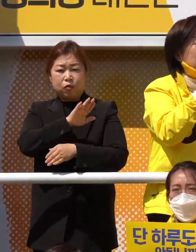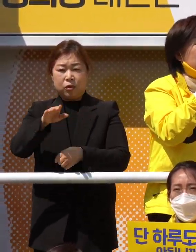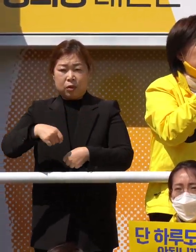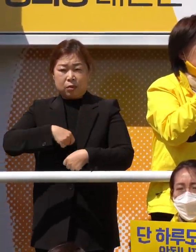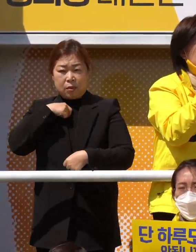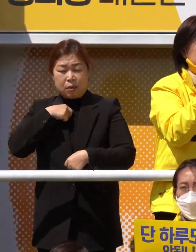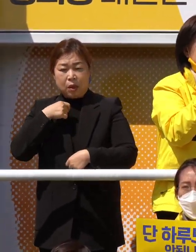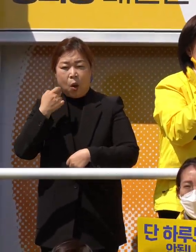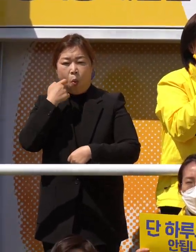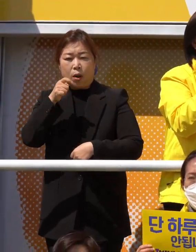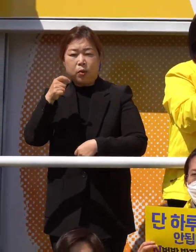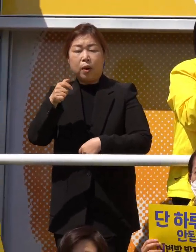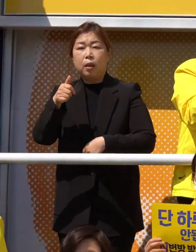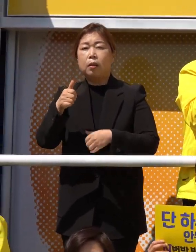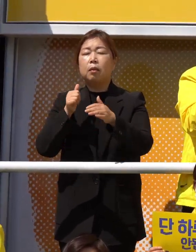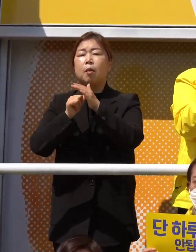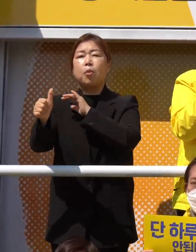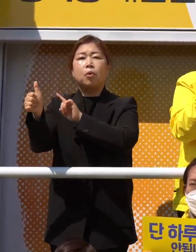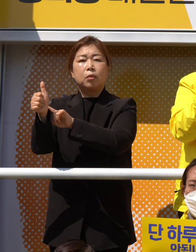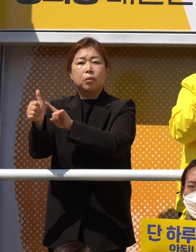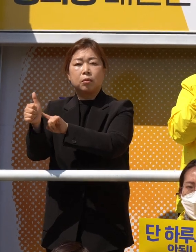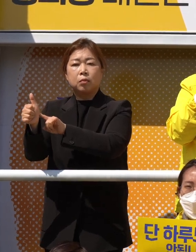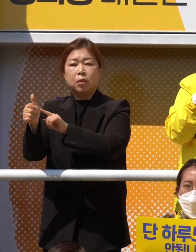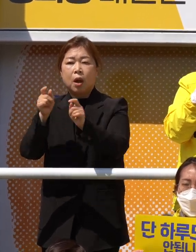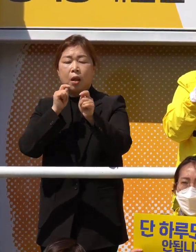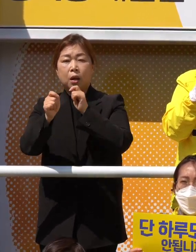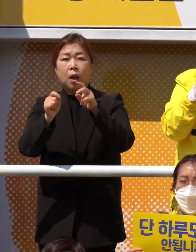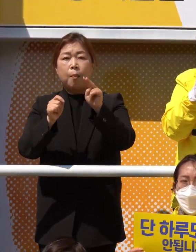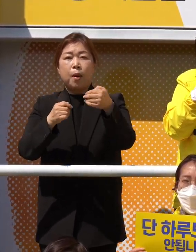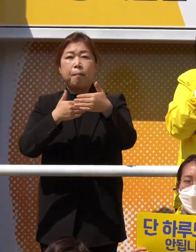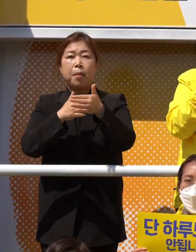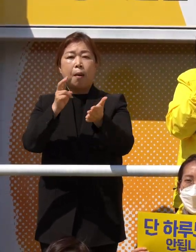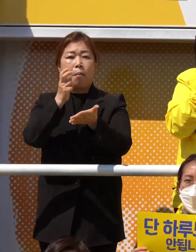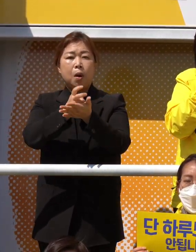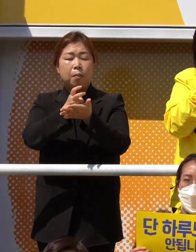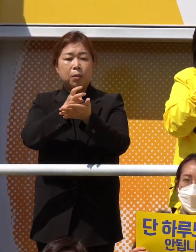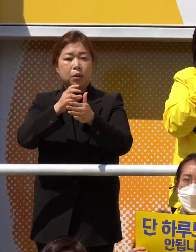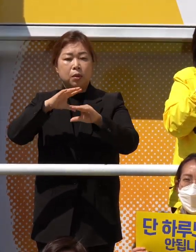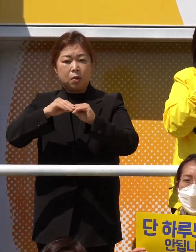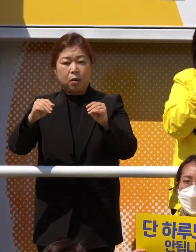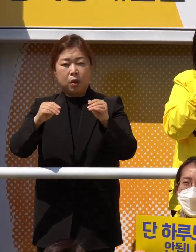제1야당 황교안 대표는 텔레그램 엠범방 법안 처리